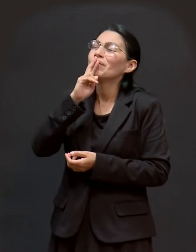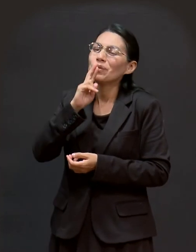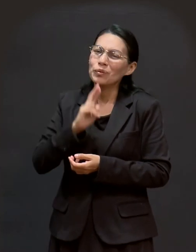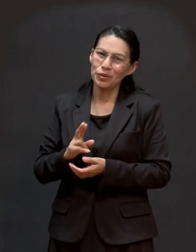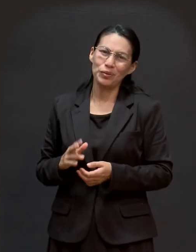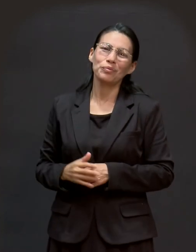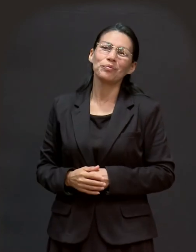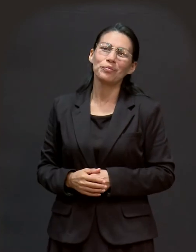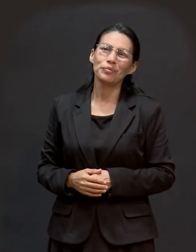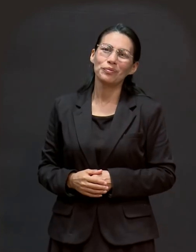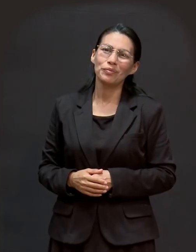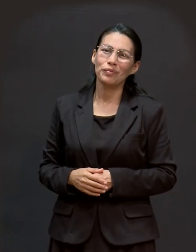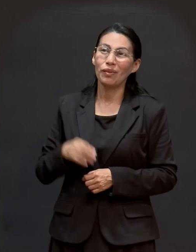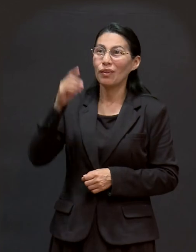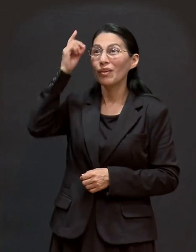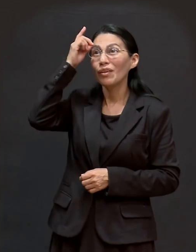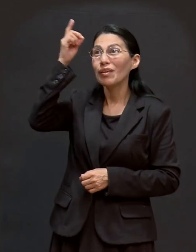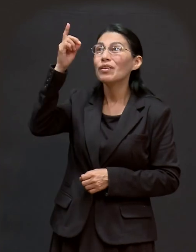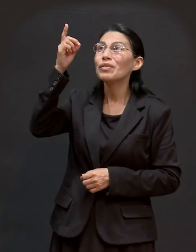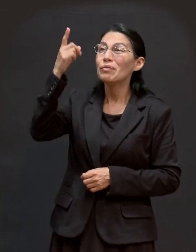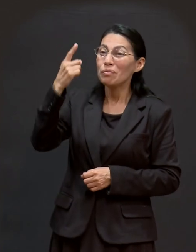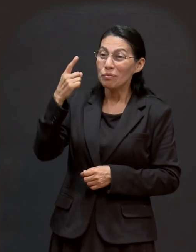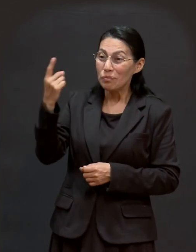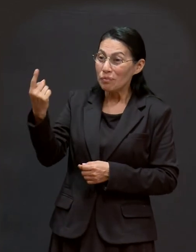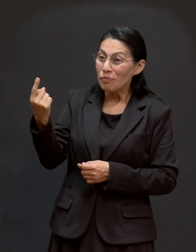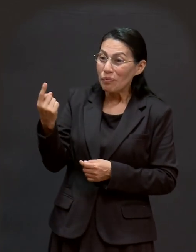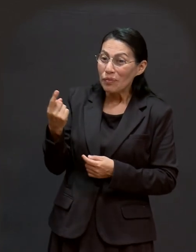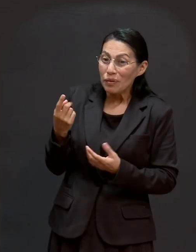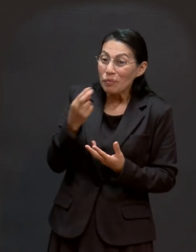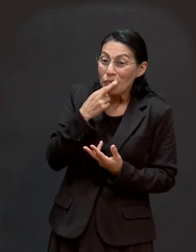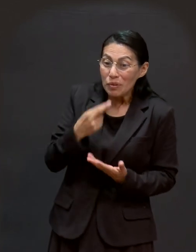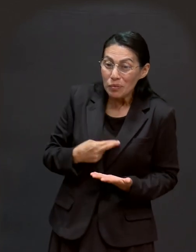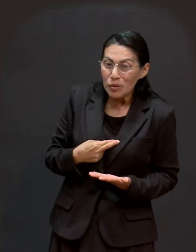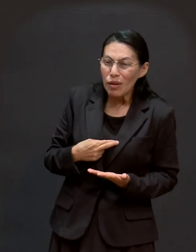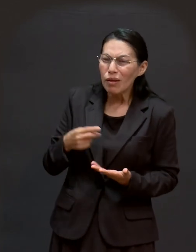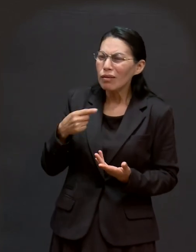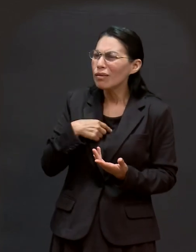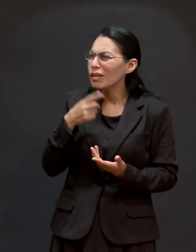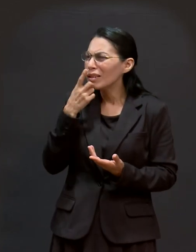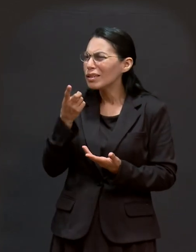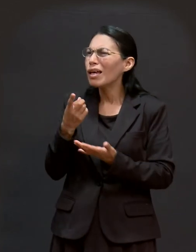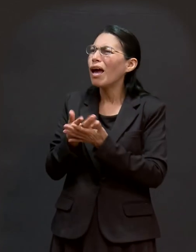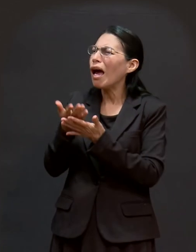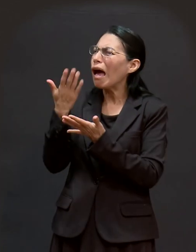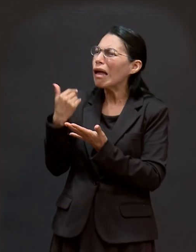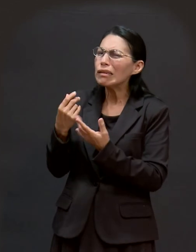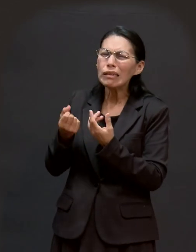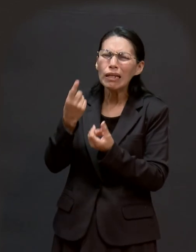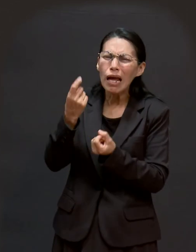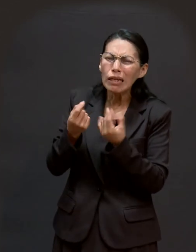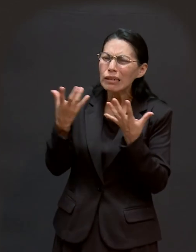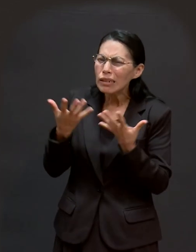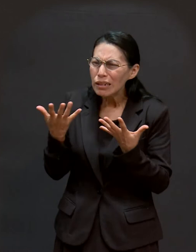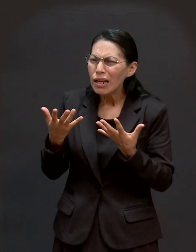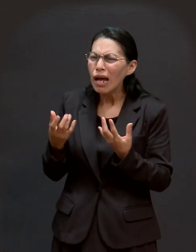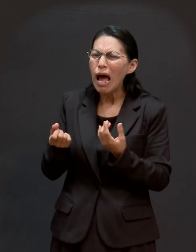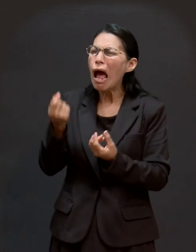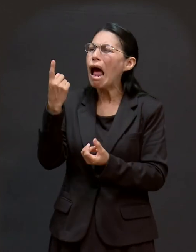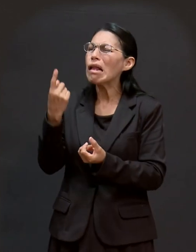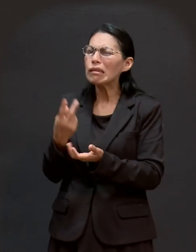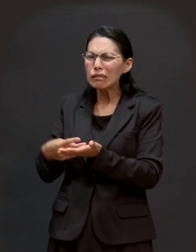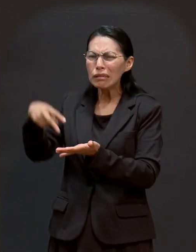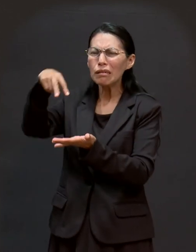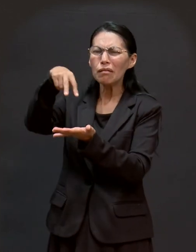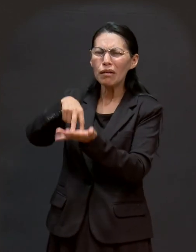respondiendo ahora me dice porque ustedes están viniendo para hacer algo que yo hice yo decía no habrá alguien que lo haga en